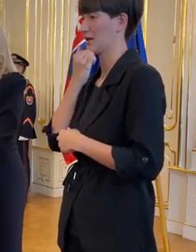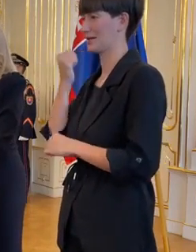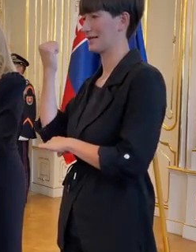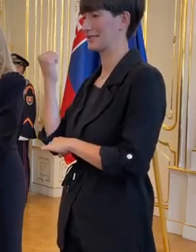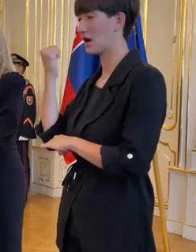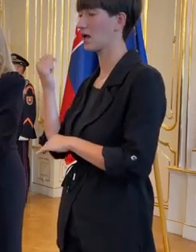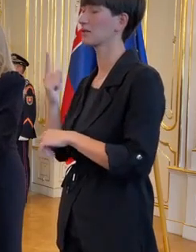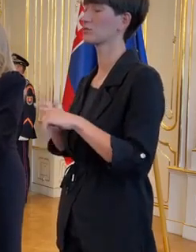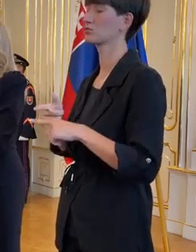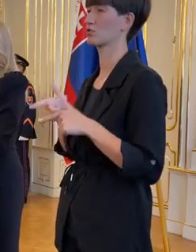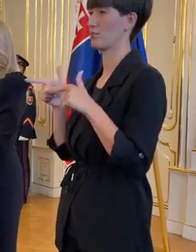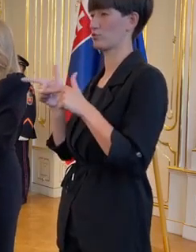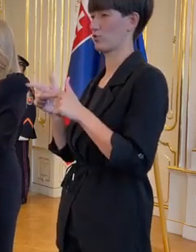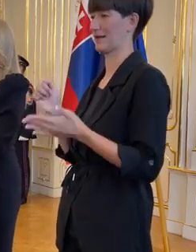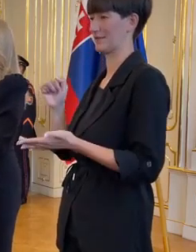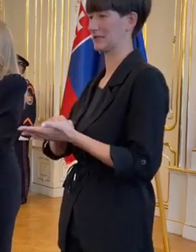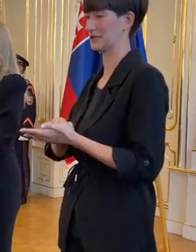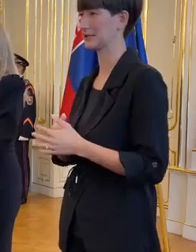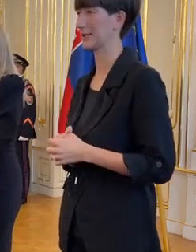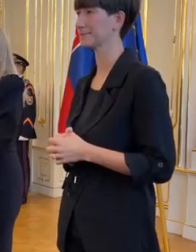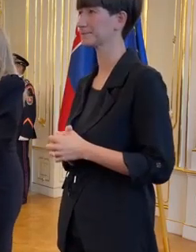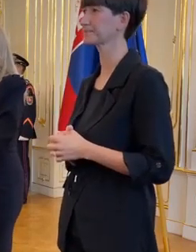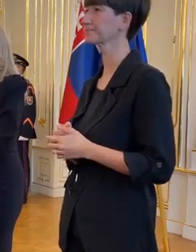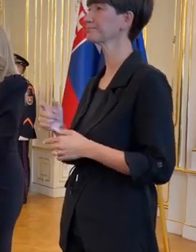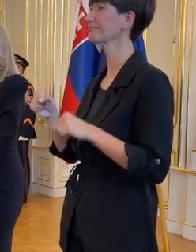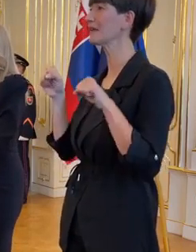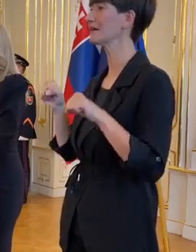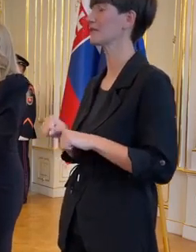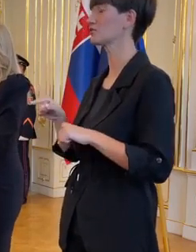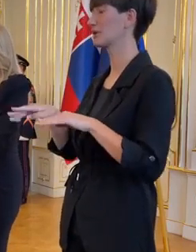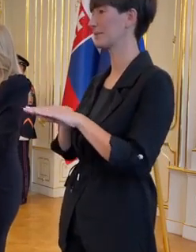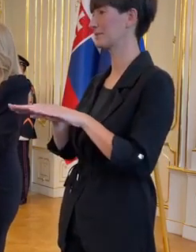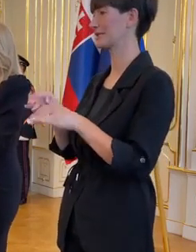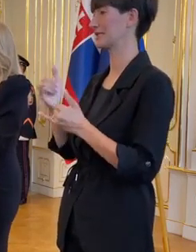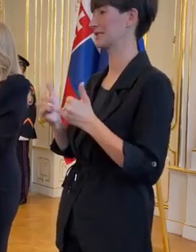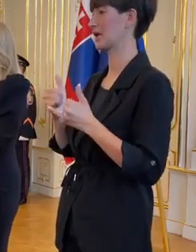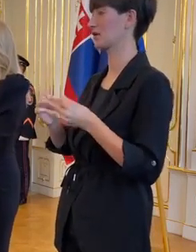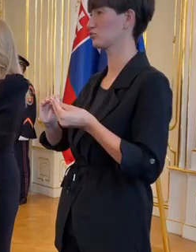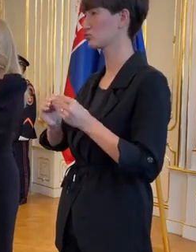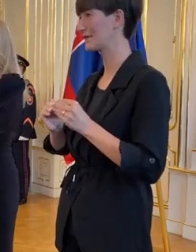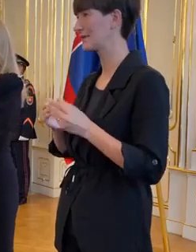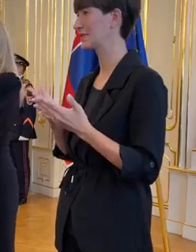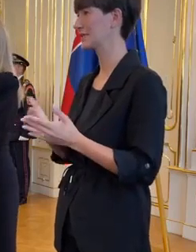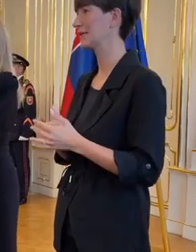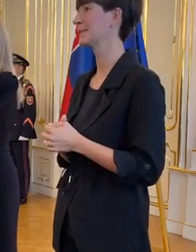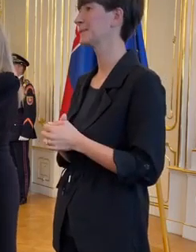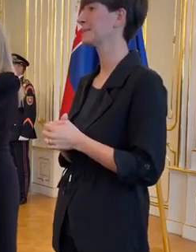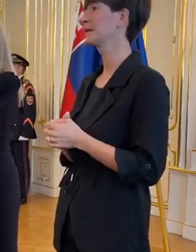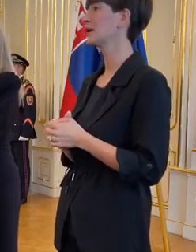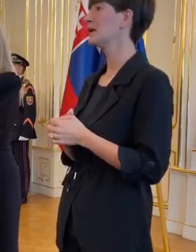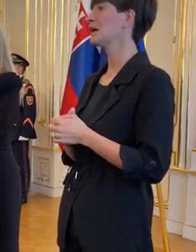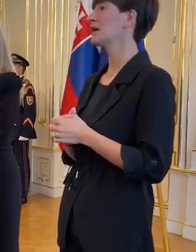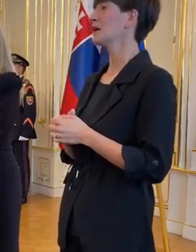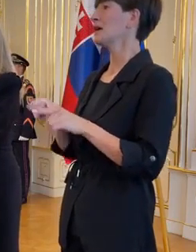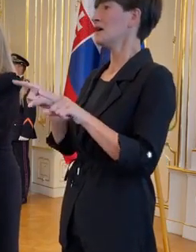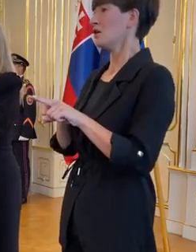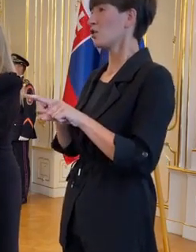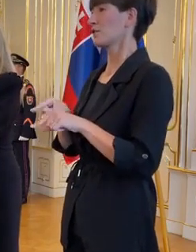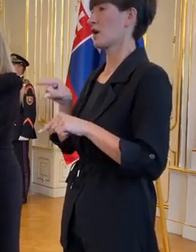Slovensku. Vážený pán minister zahraničných vecí, rovnako ako váš predchodca ste skúsený